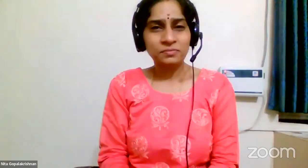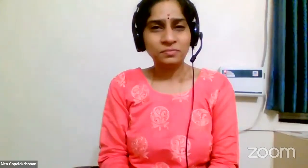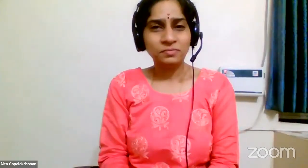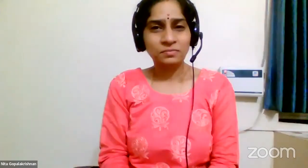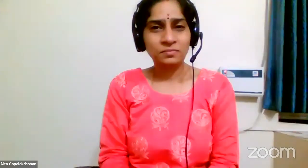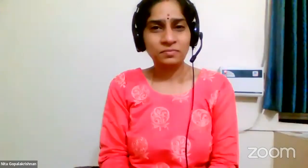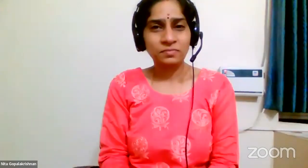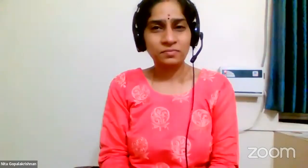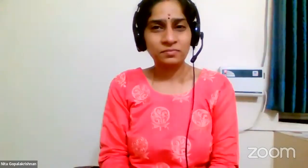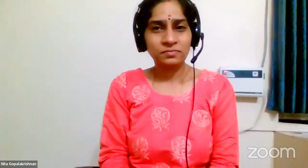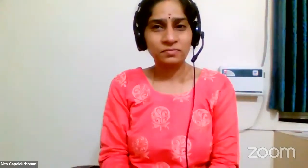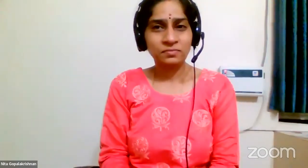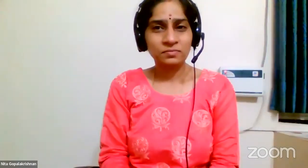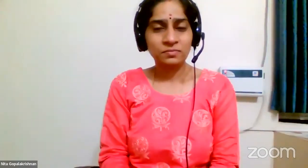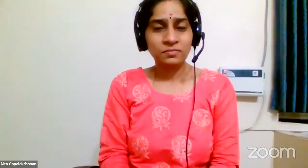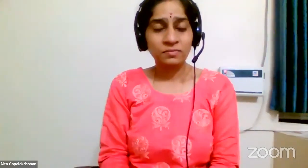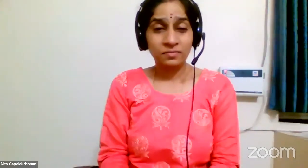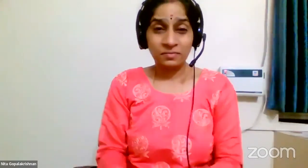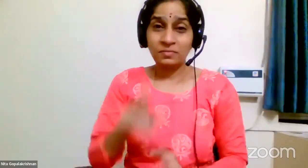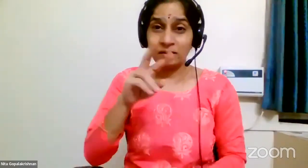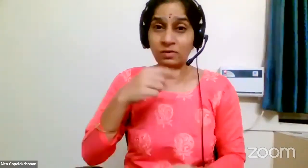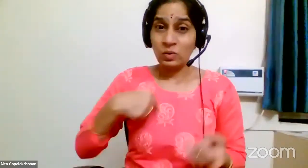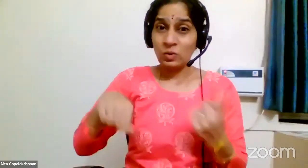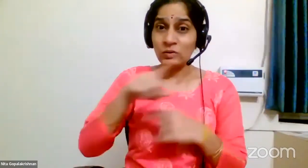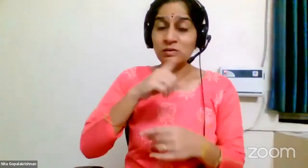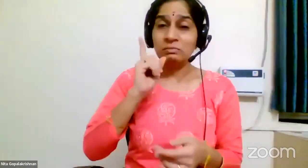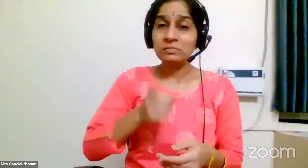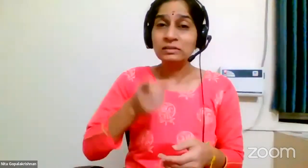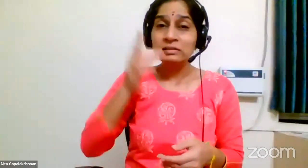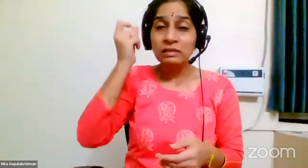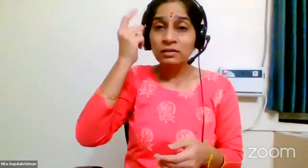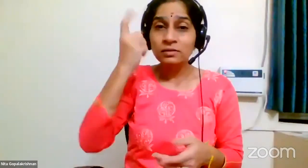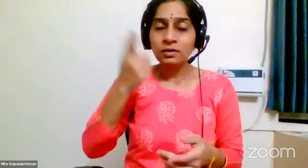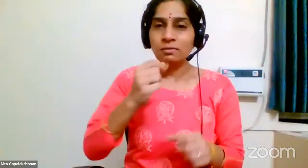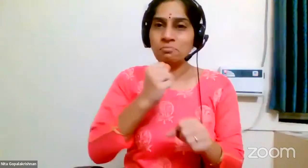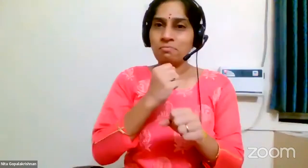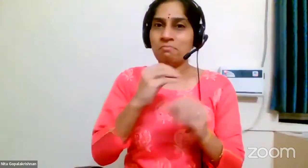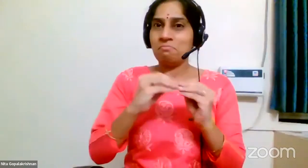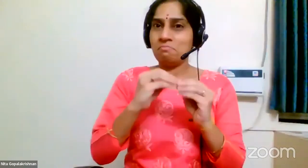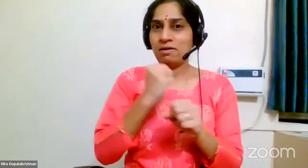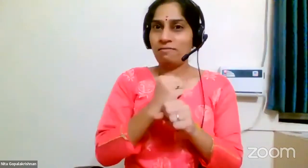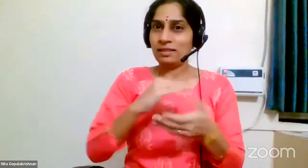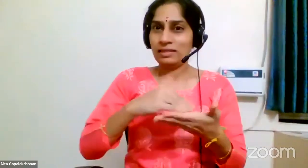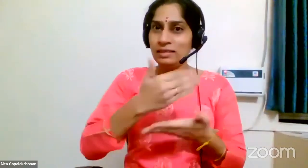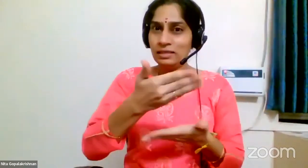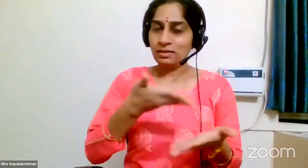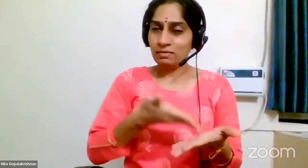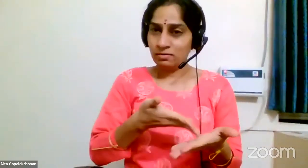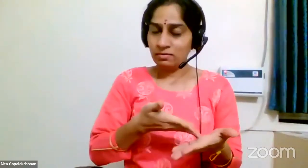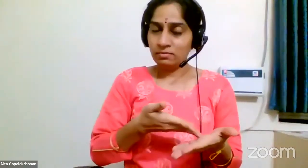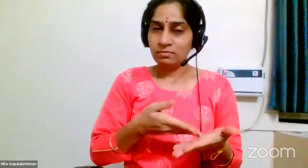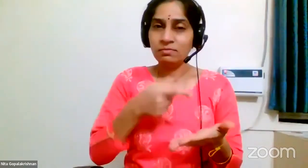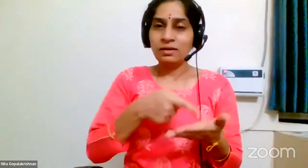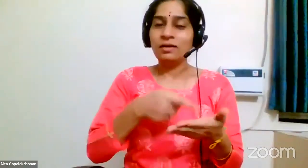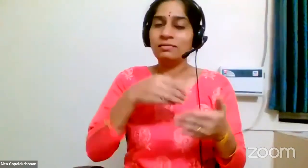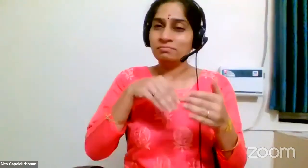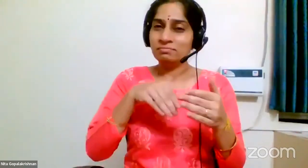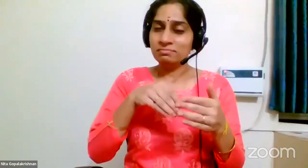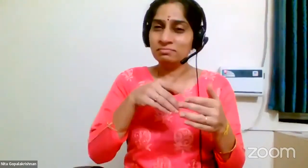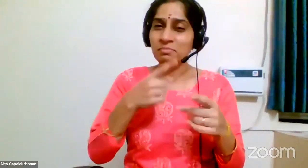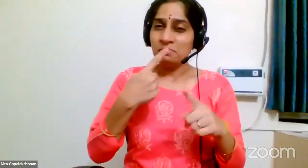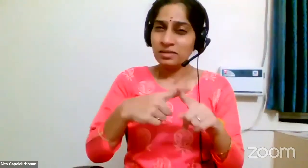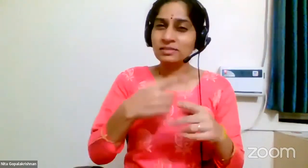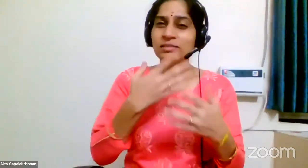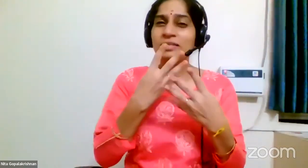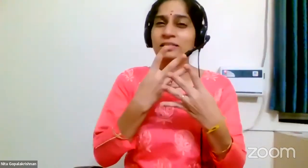तो वास्तव में हमें ये समझना चाहिए, ये भगवद गीता और इस प्रकार के अन्य शास्त्र,